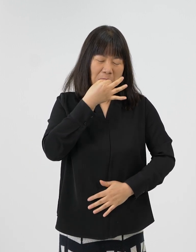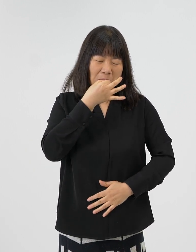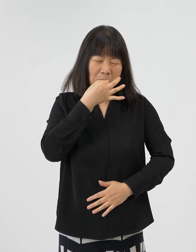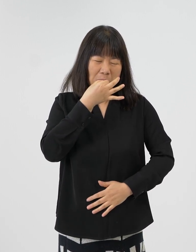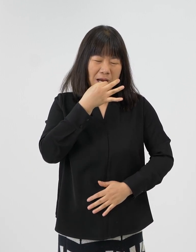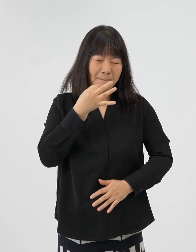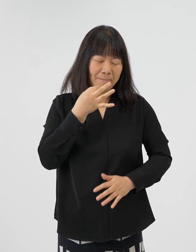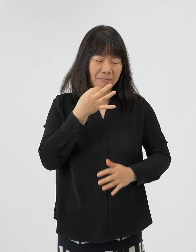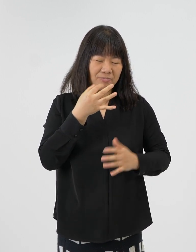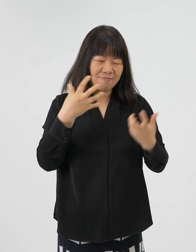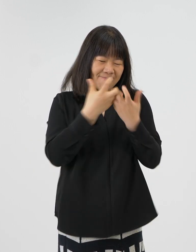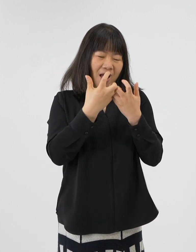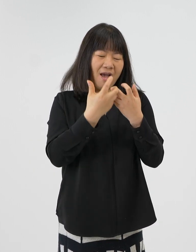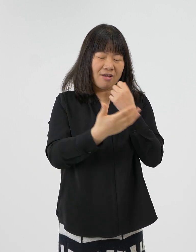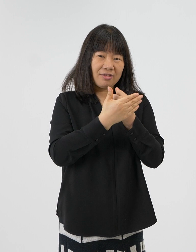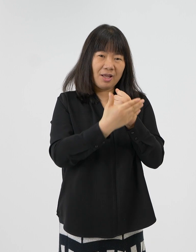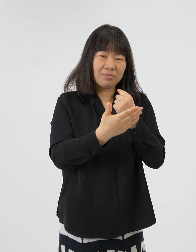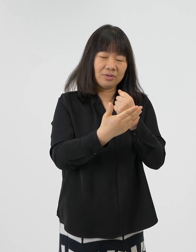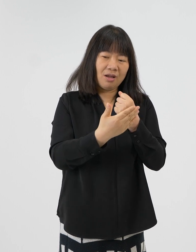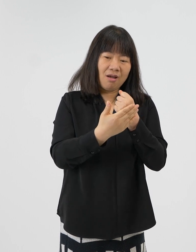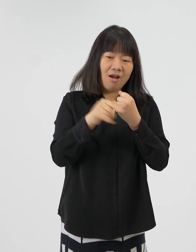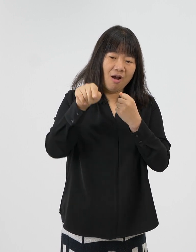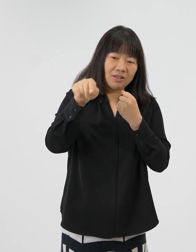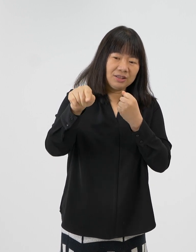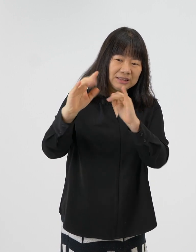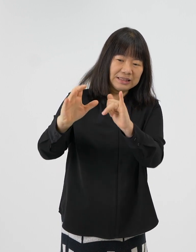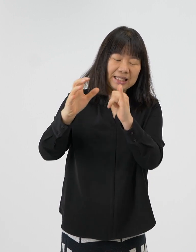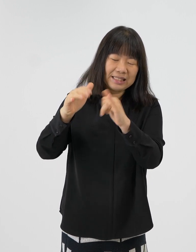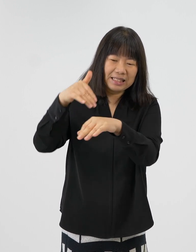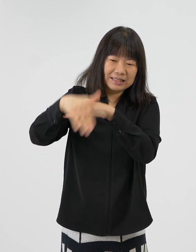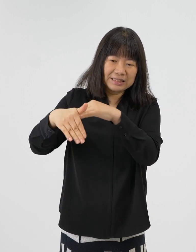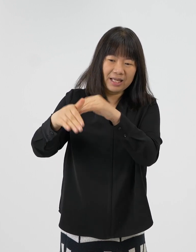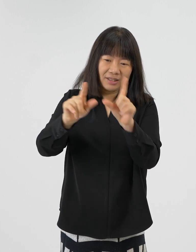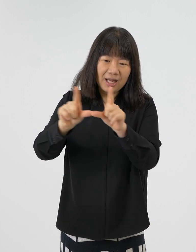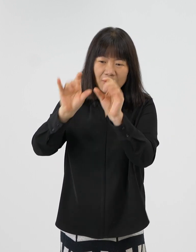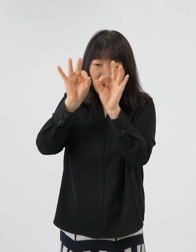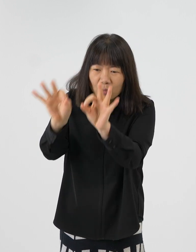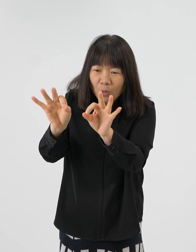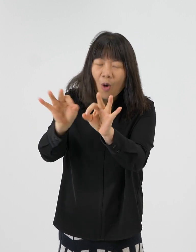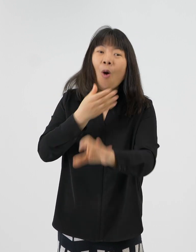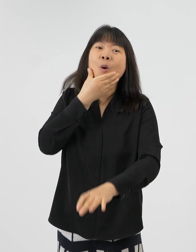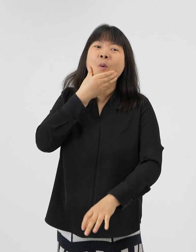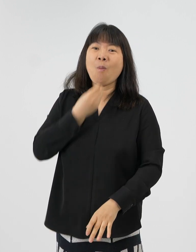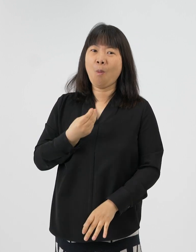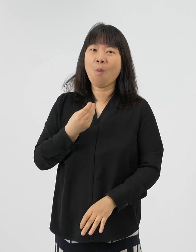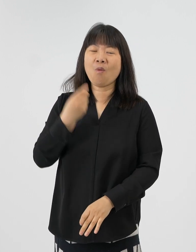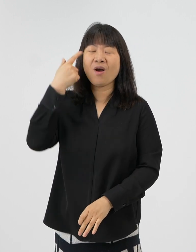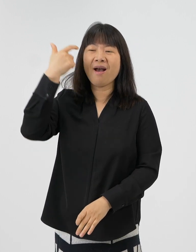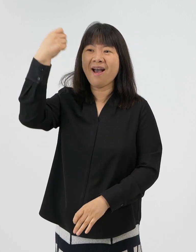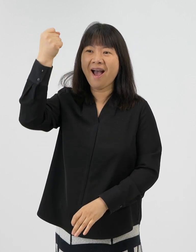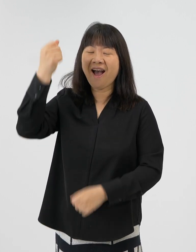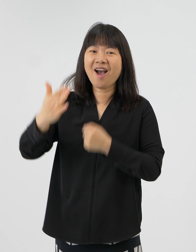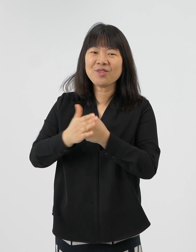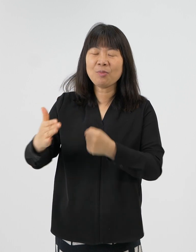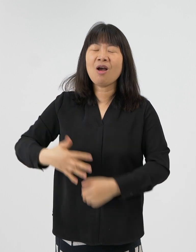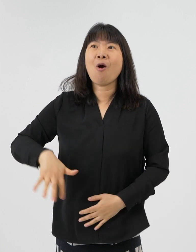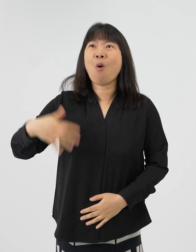때문에 그게 복으로 보였어요. 그래서 이렇게 감탄사를